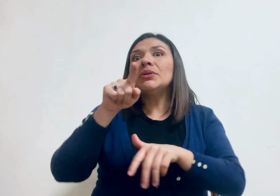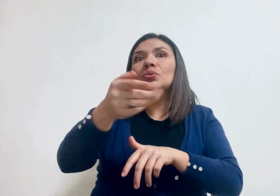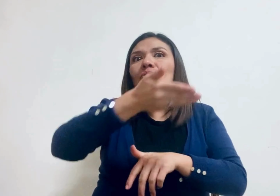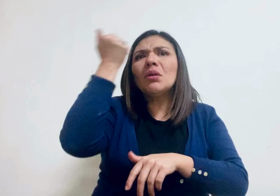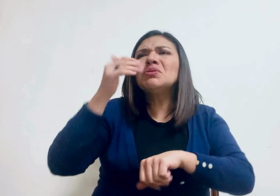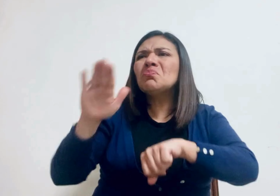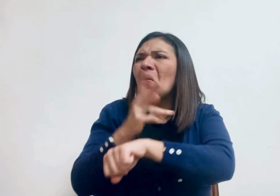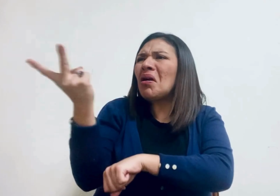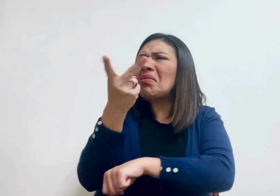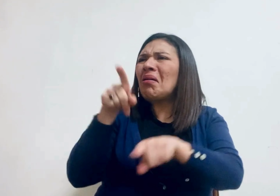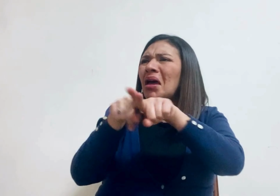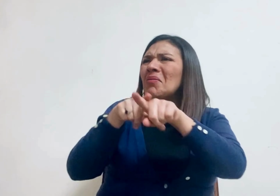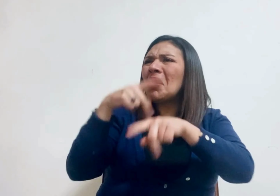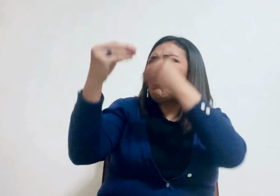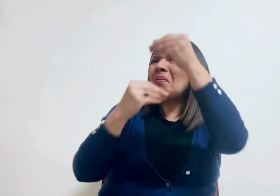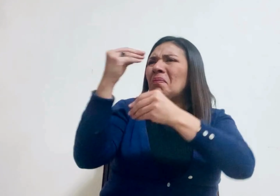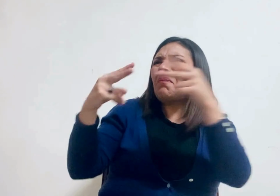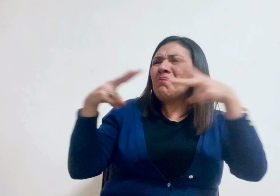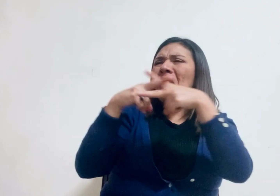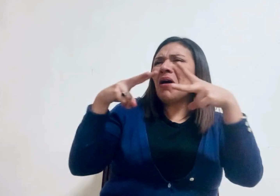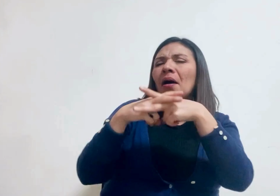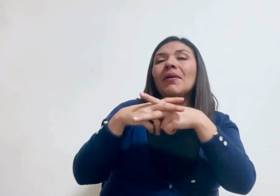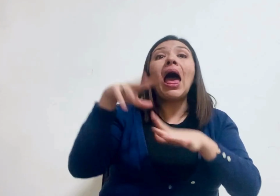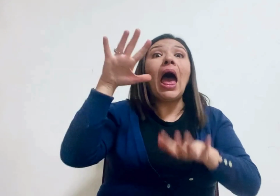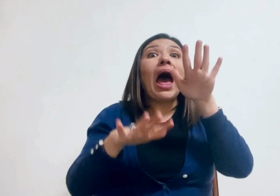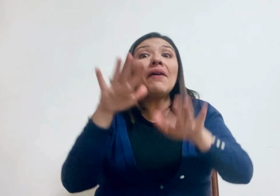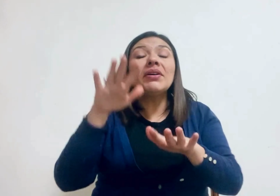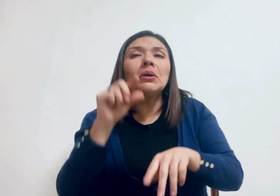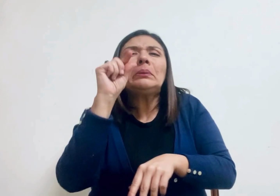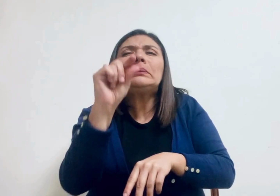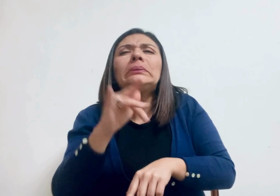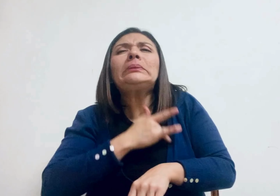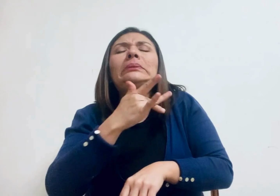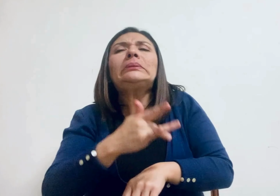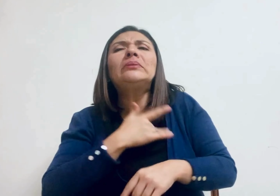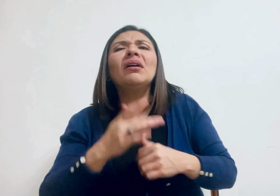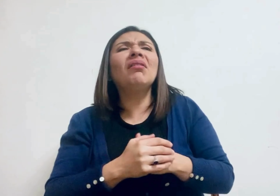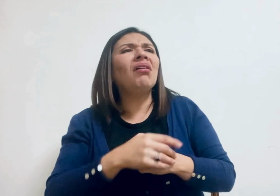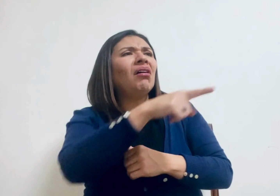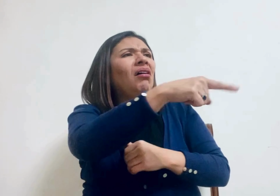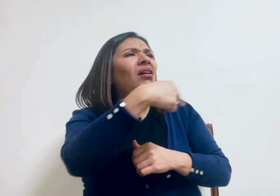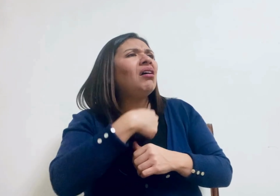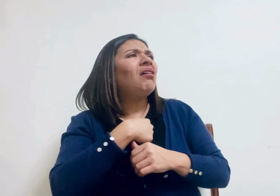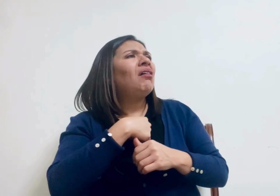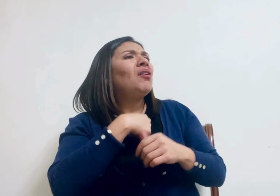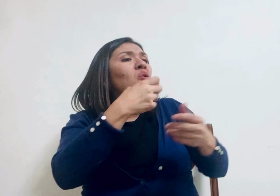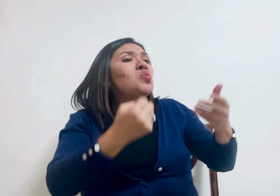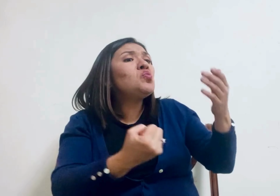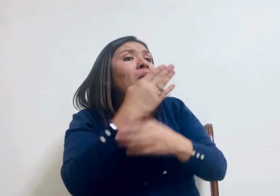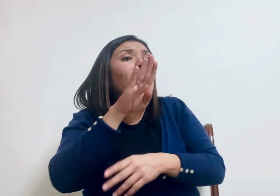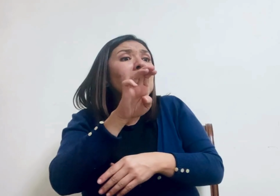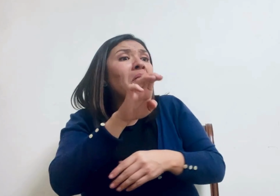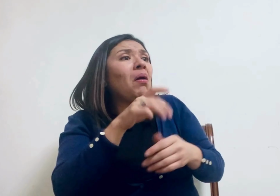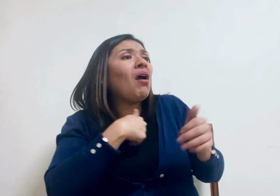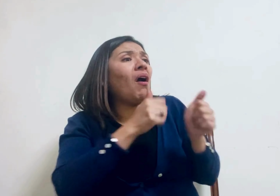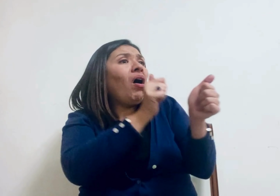no sabemos qué origina las peleas. Y puede ser desde estos momentos en donde sentí que me desplazaban porque llegaste. Es